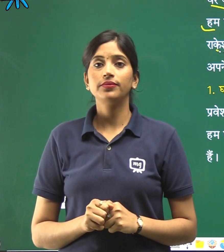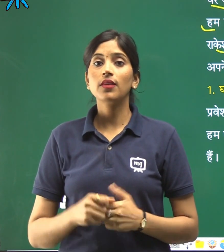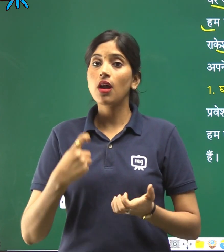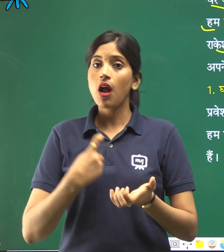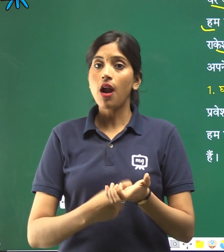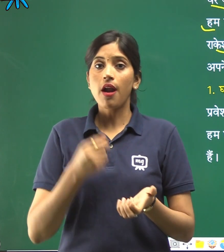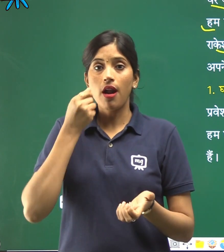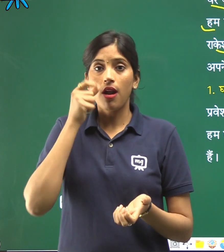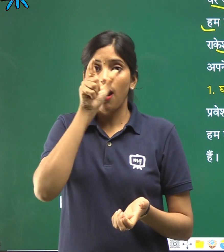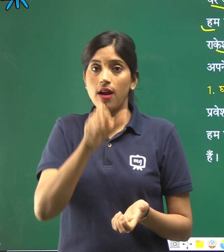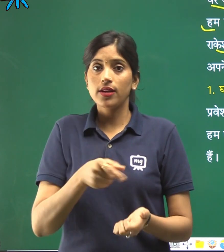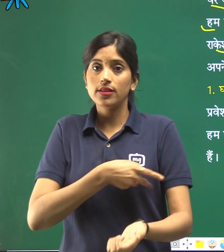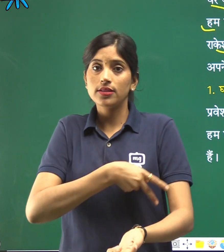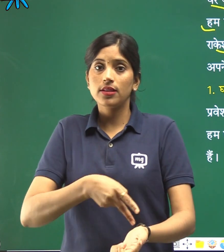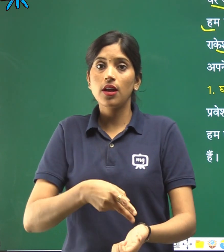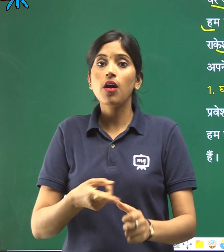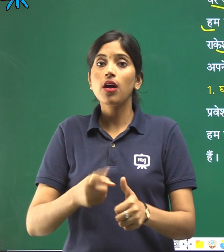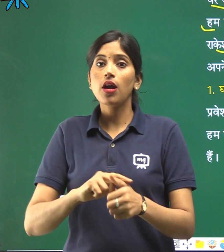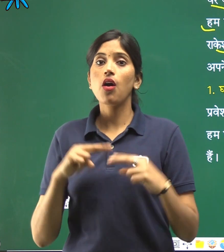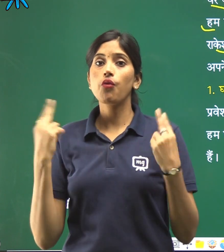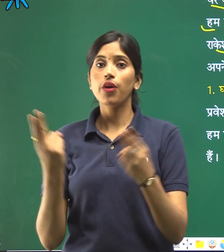राकेश का परिवार